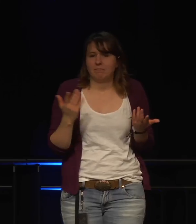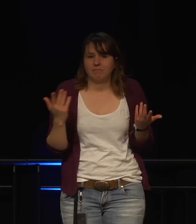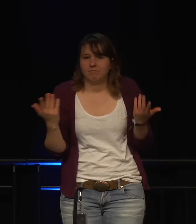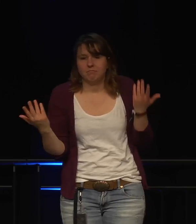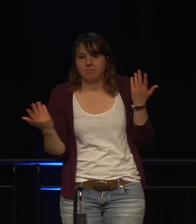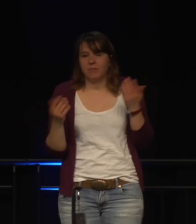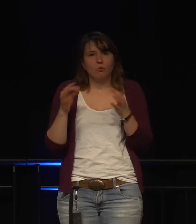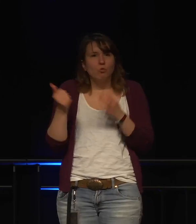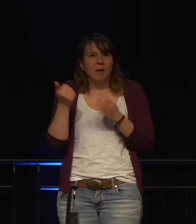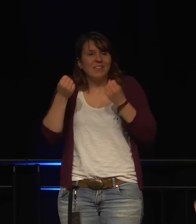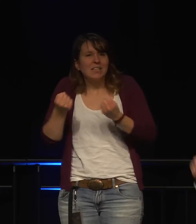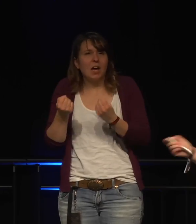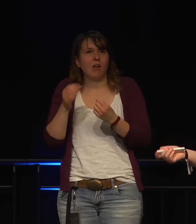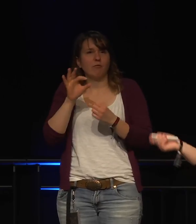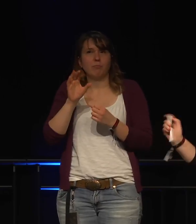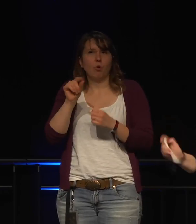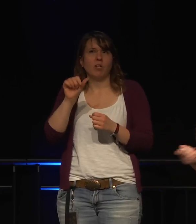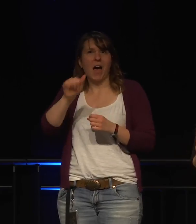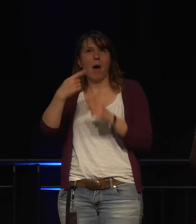sin costes, o para mostrar que hay